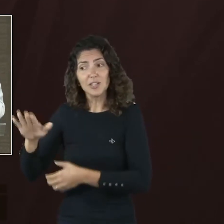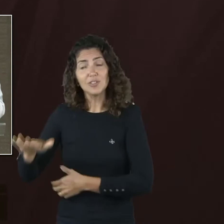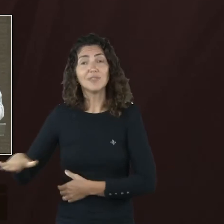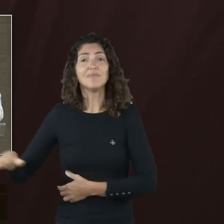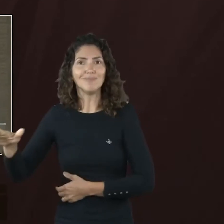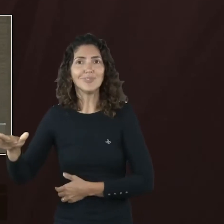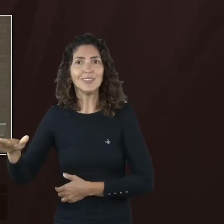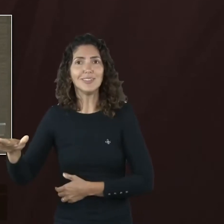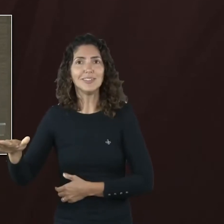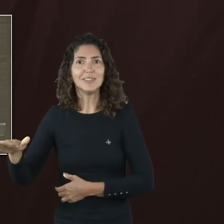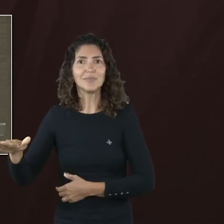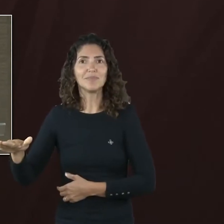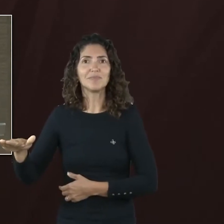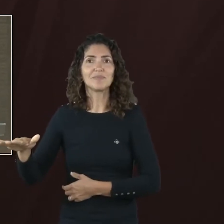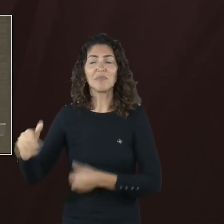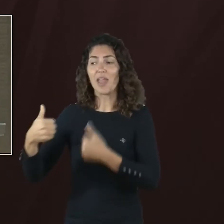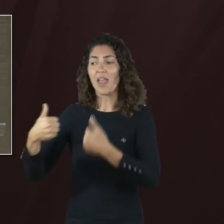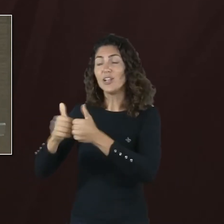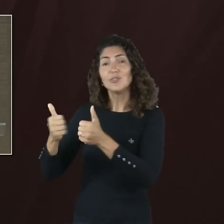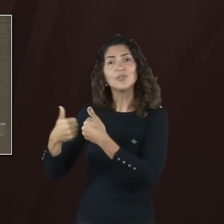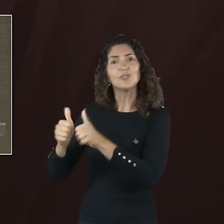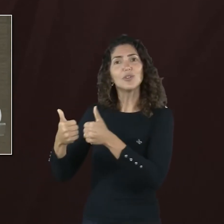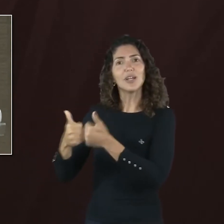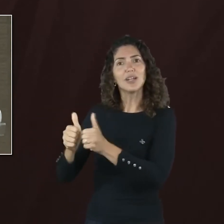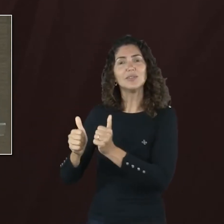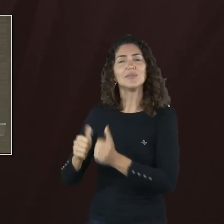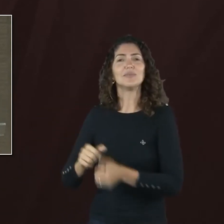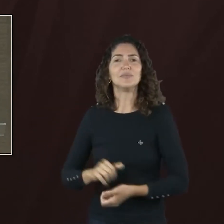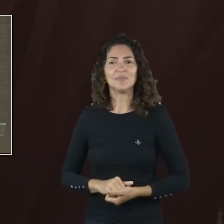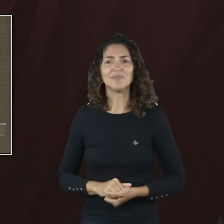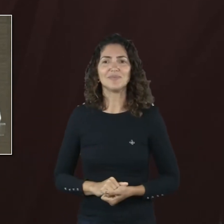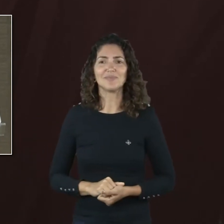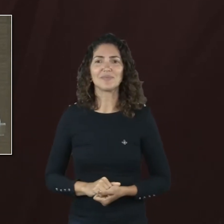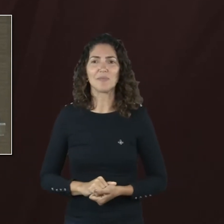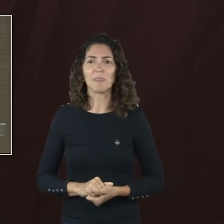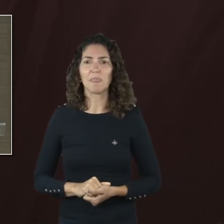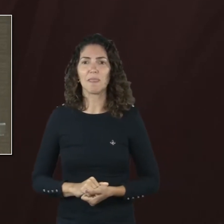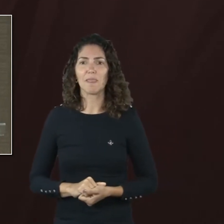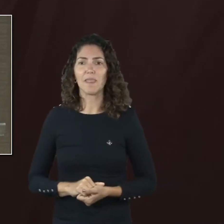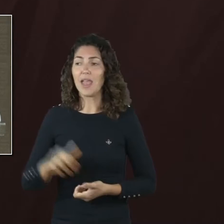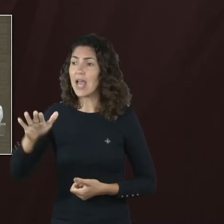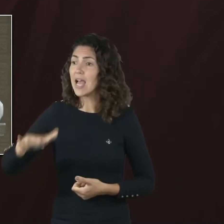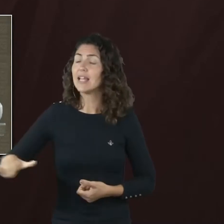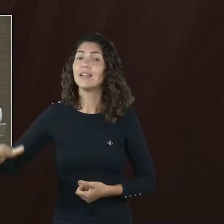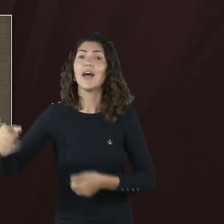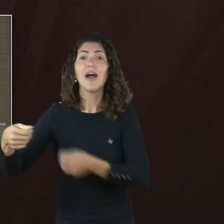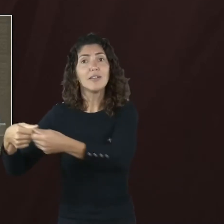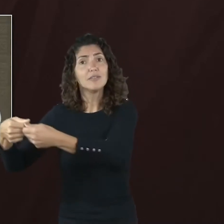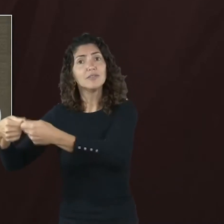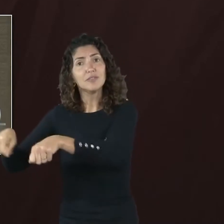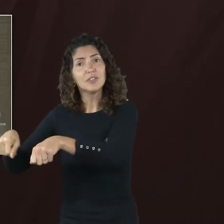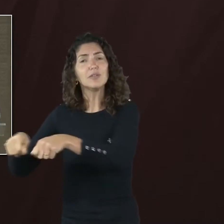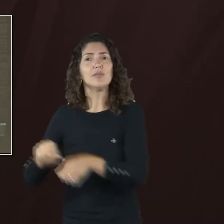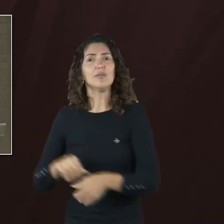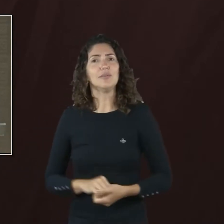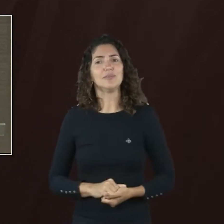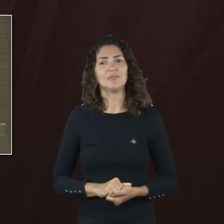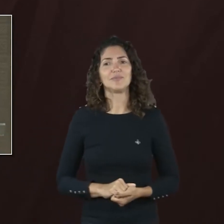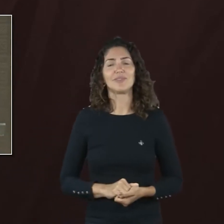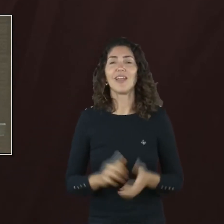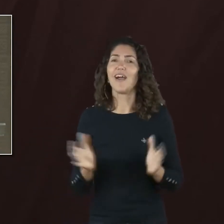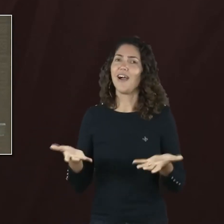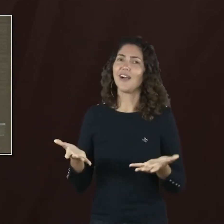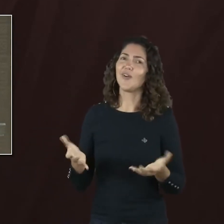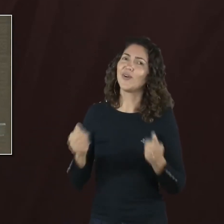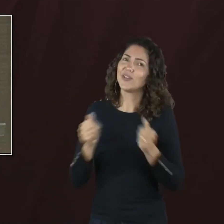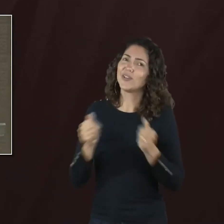de futebol, acabou se sediando lá e não conseguiu voltar por causa da pandemia e estava aqui conosco e